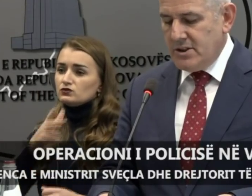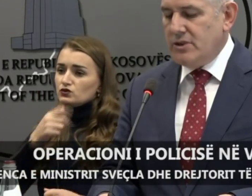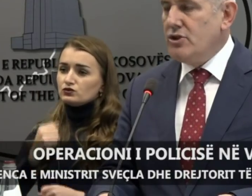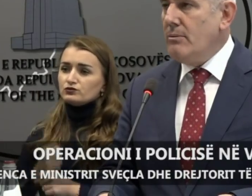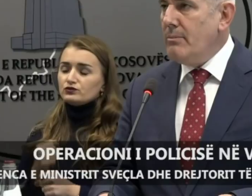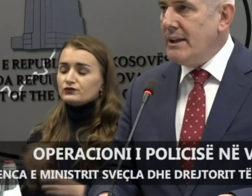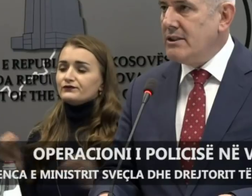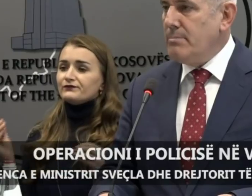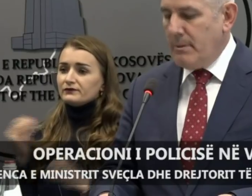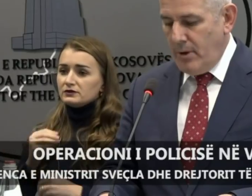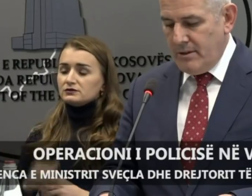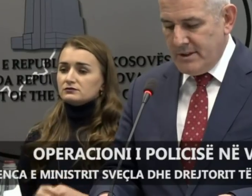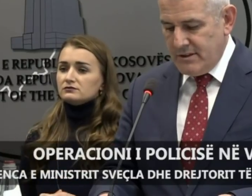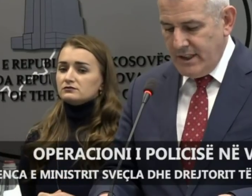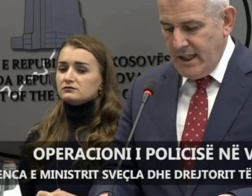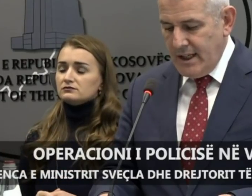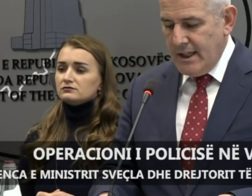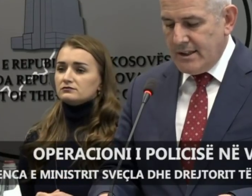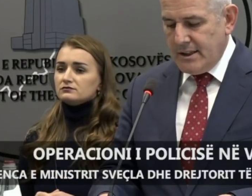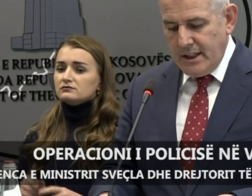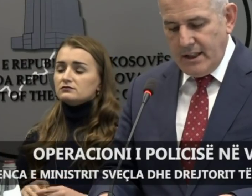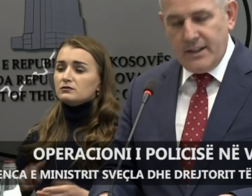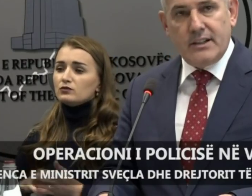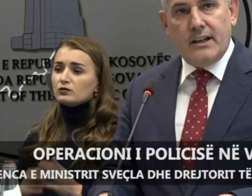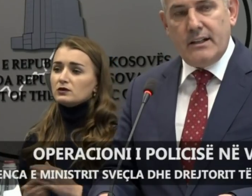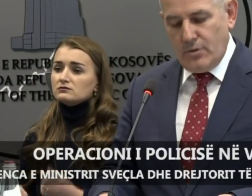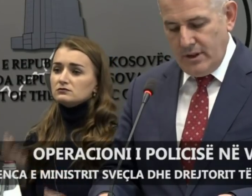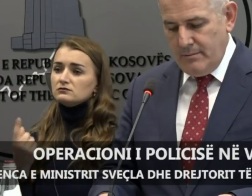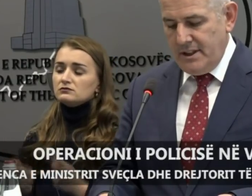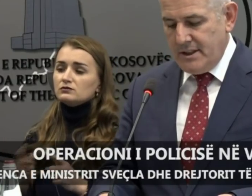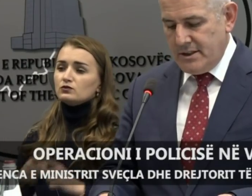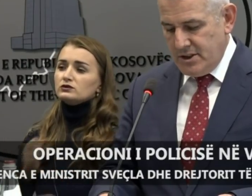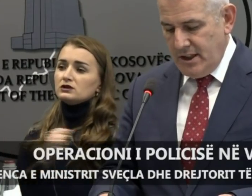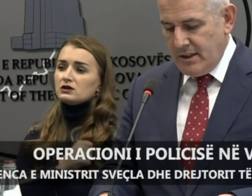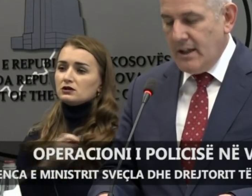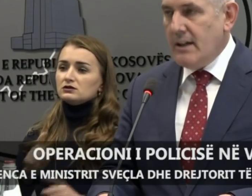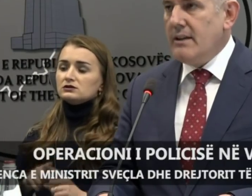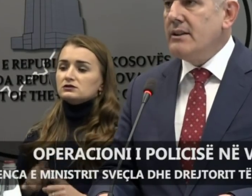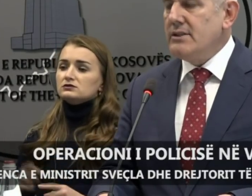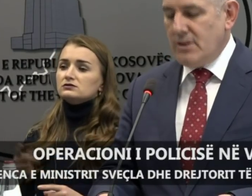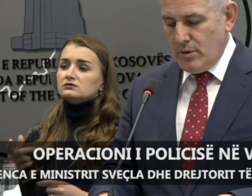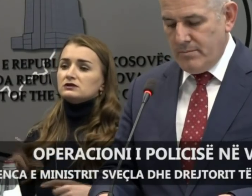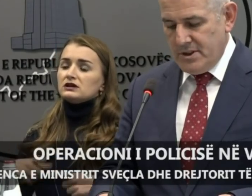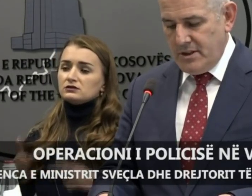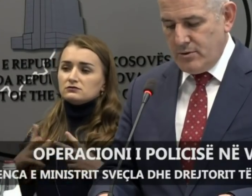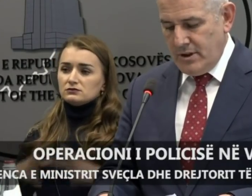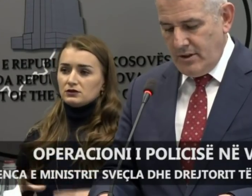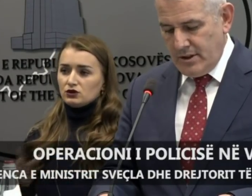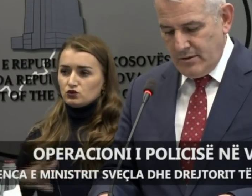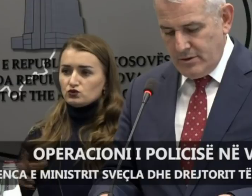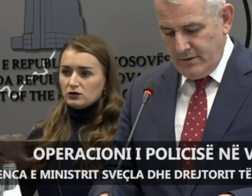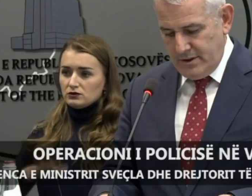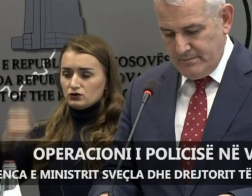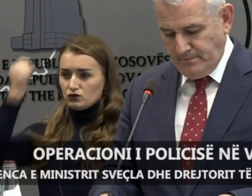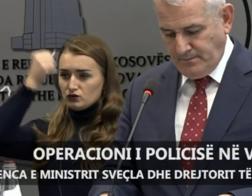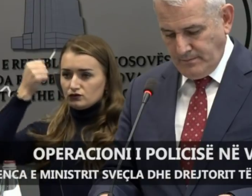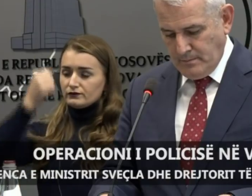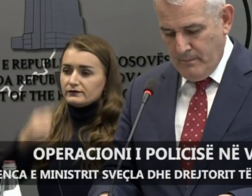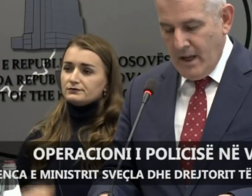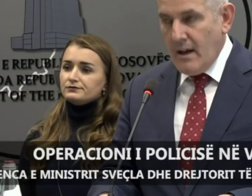plota që në çdo moment të përballen me sfida të tilla dhe të garantojnë një mëngjes të qetë dhe të sigurt për gjithë qytetarët e